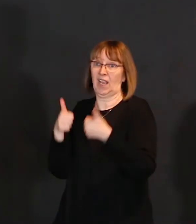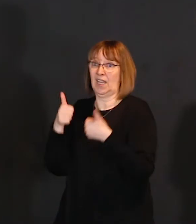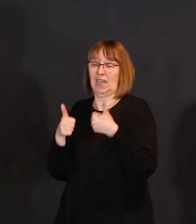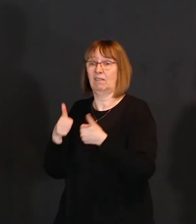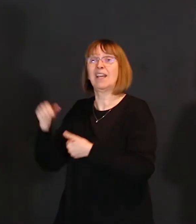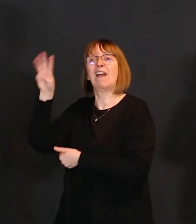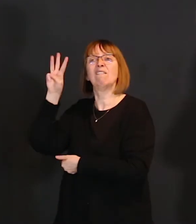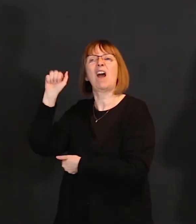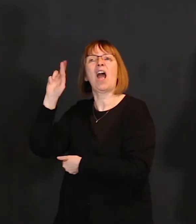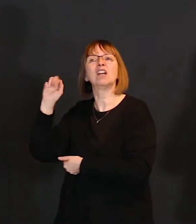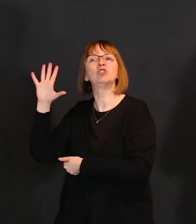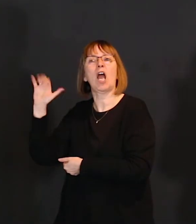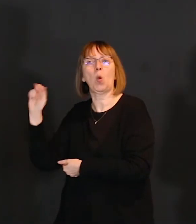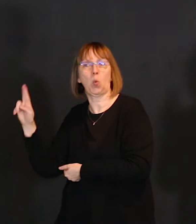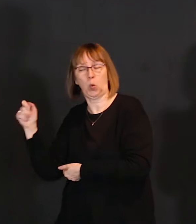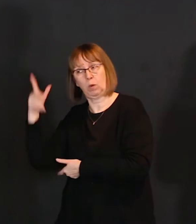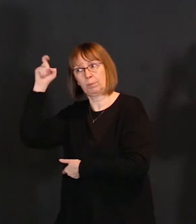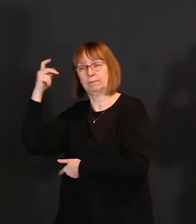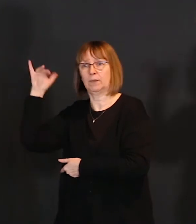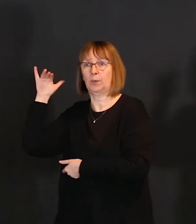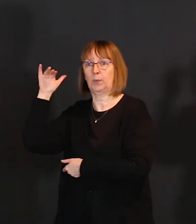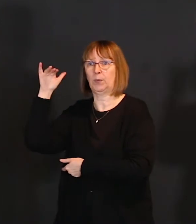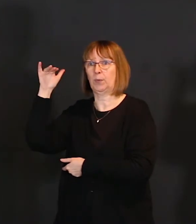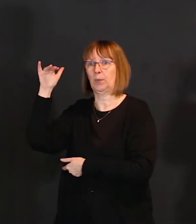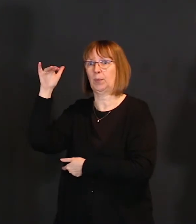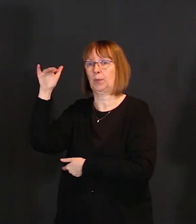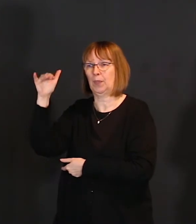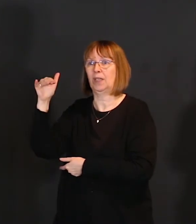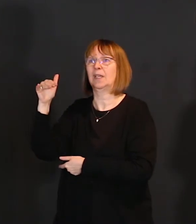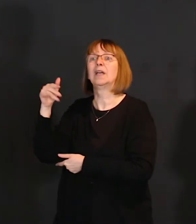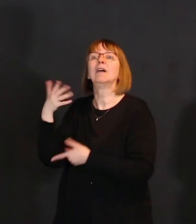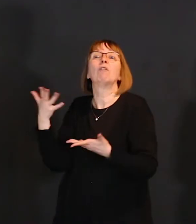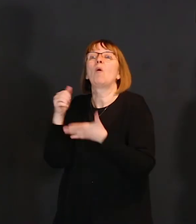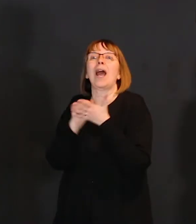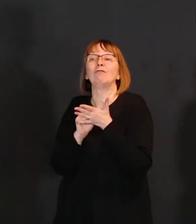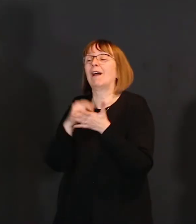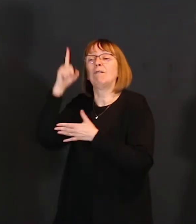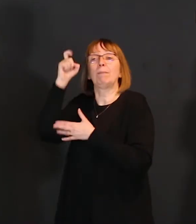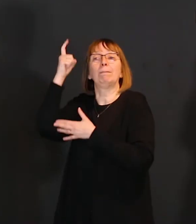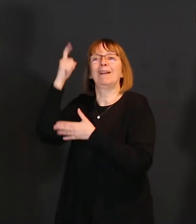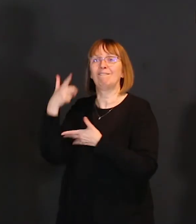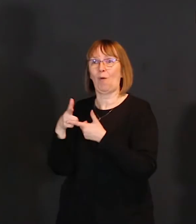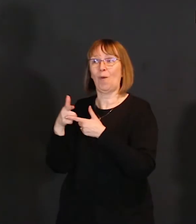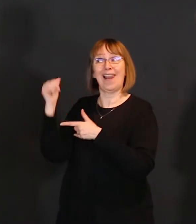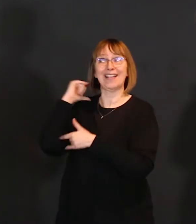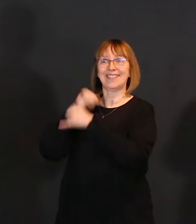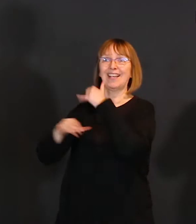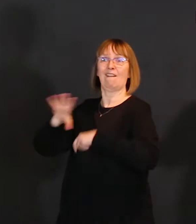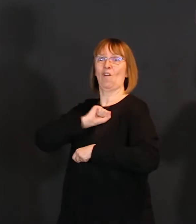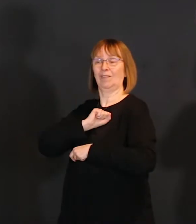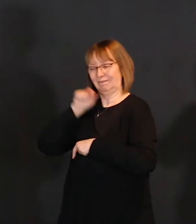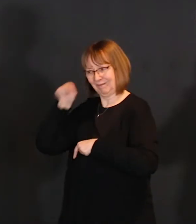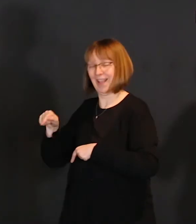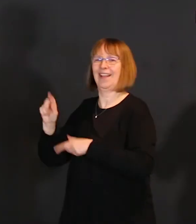in Warschau gestartet. Man startet immer im Land des